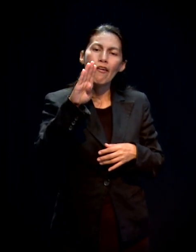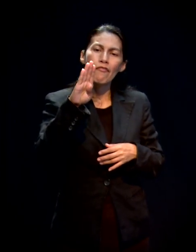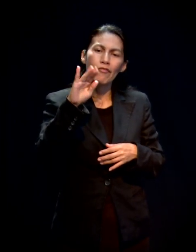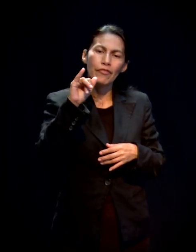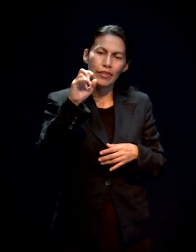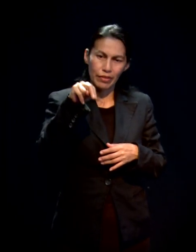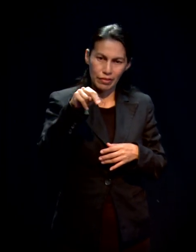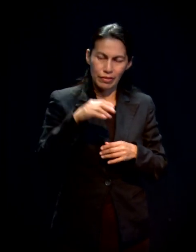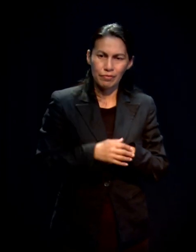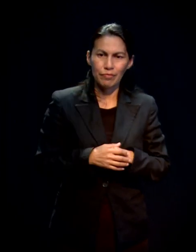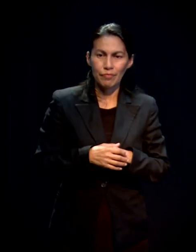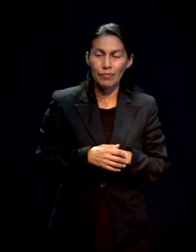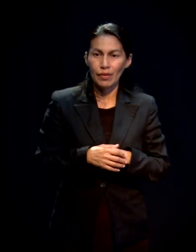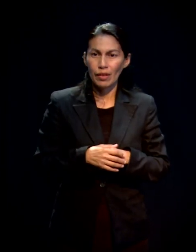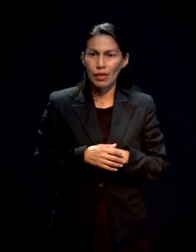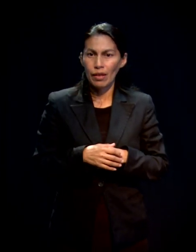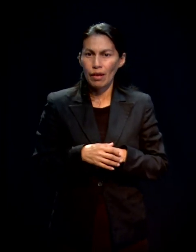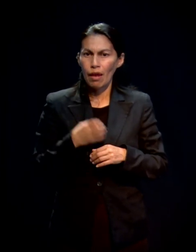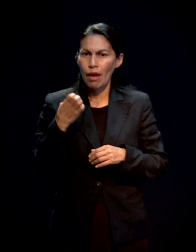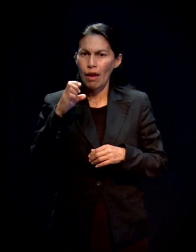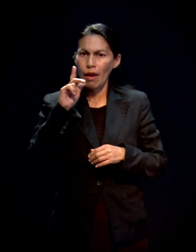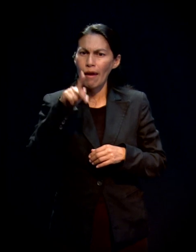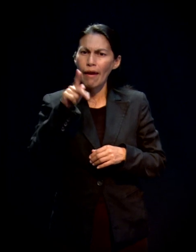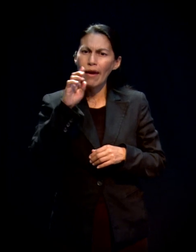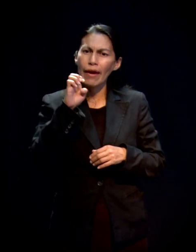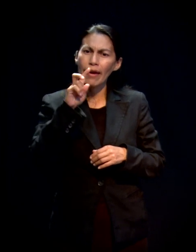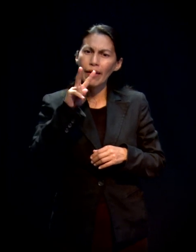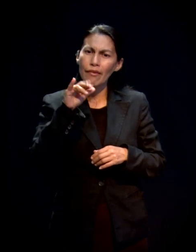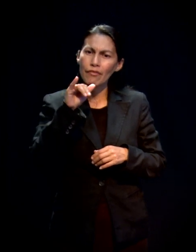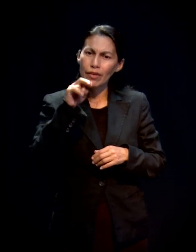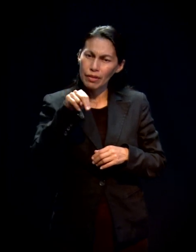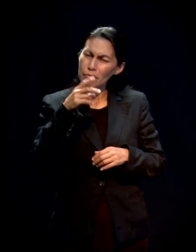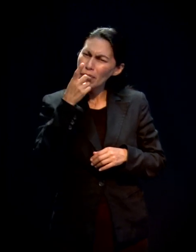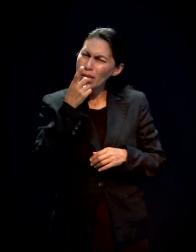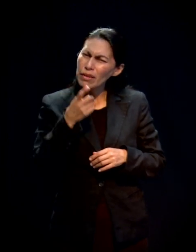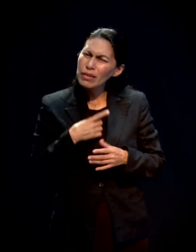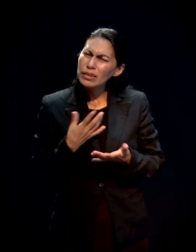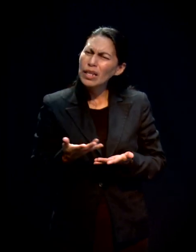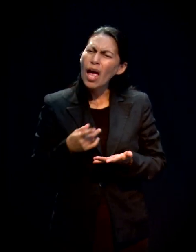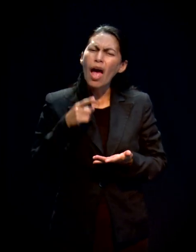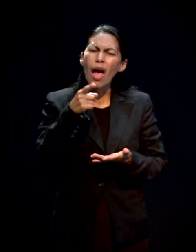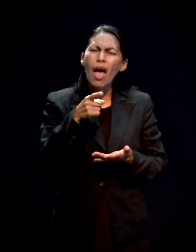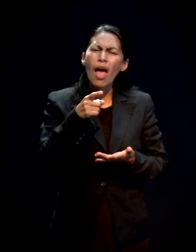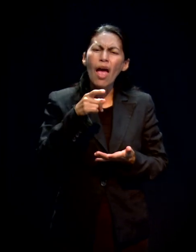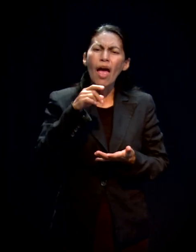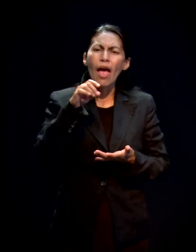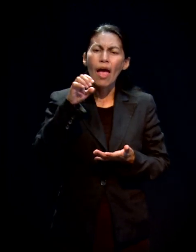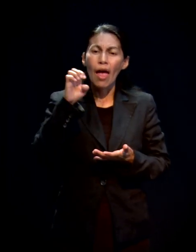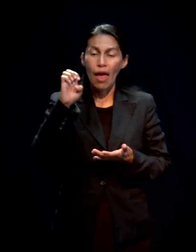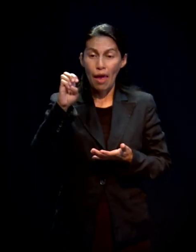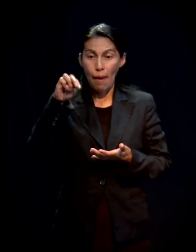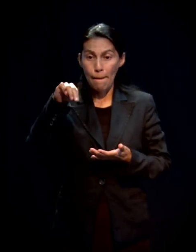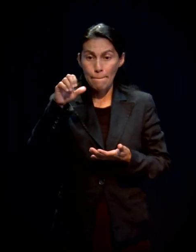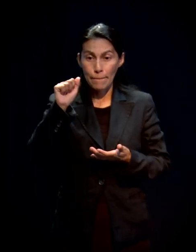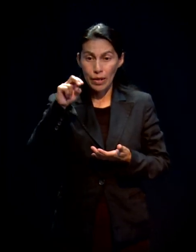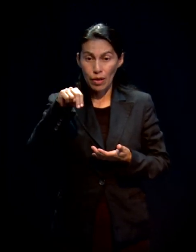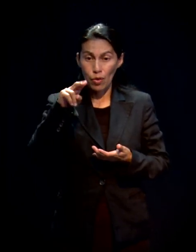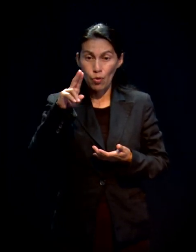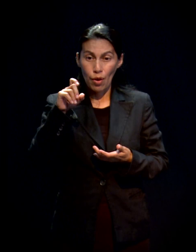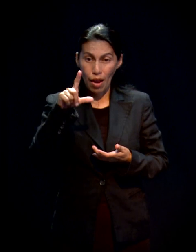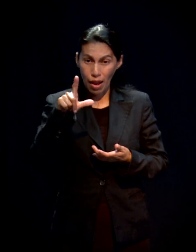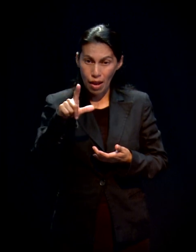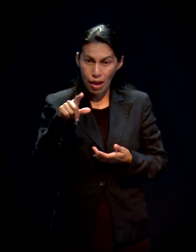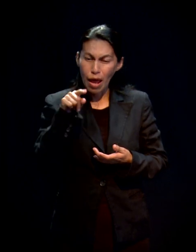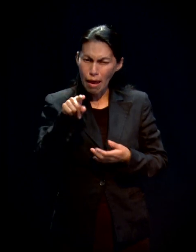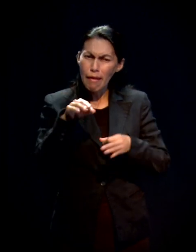entonces él me llamó y me dice oye manuel tiene tenemos un trabajo para ti es un pre industrial